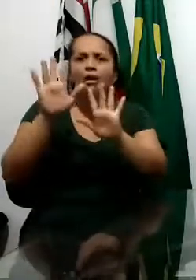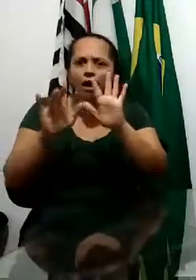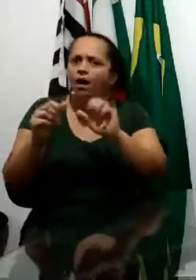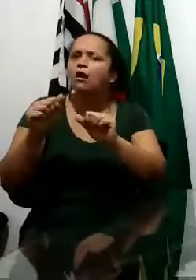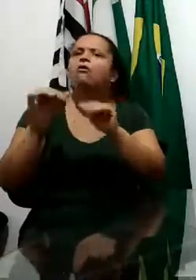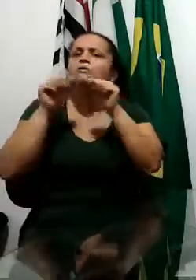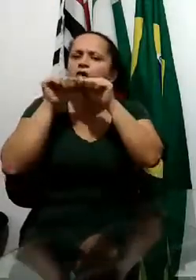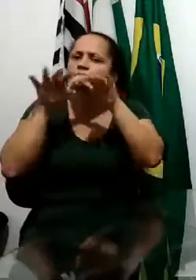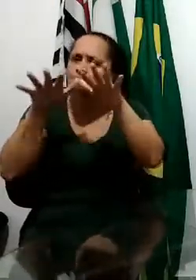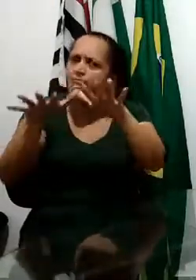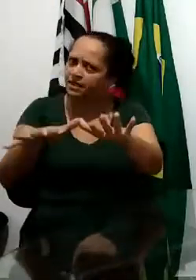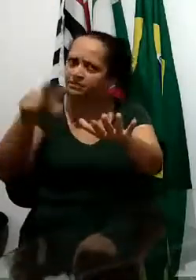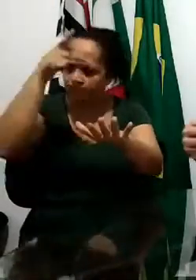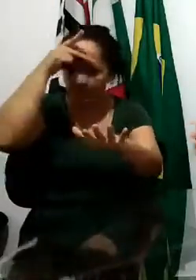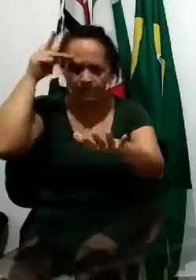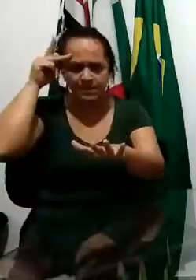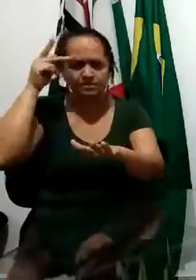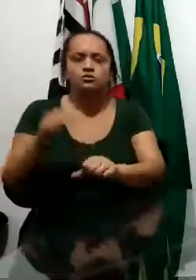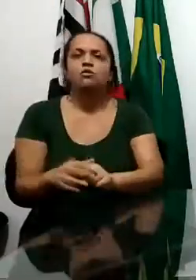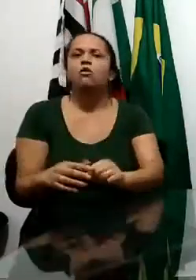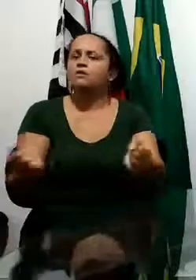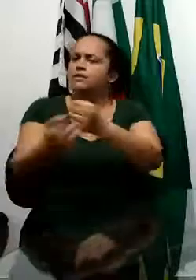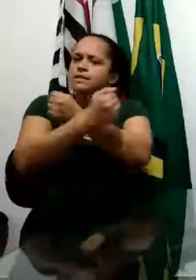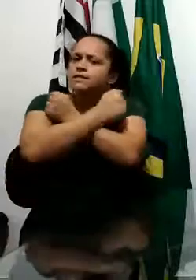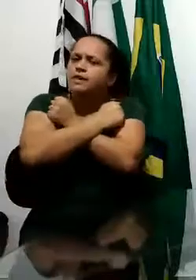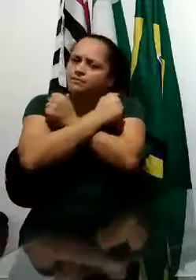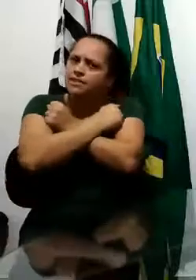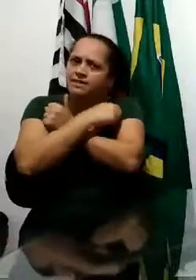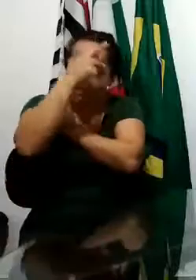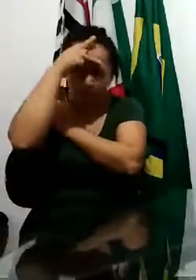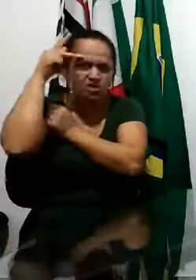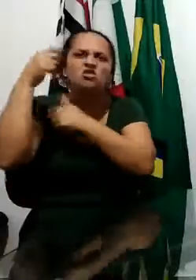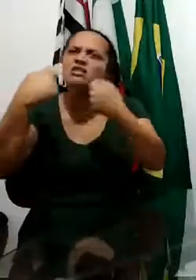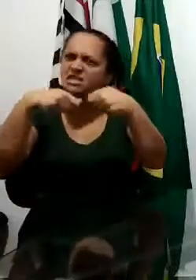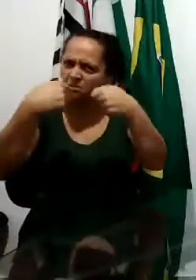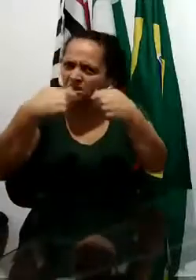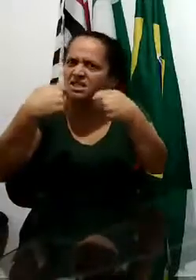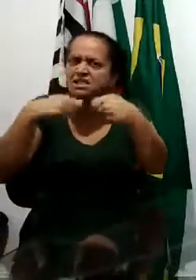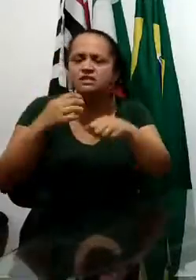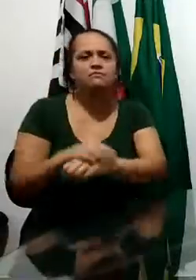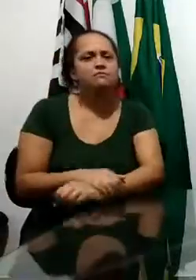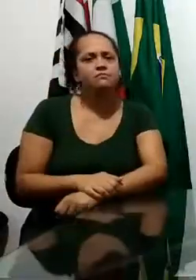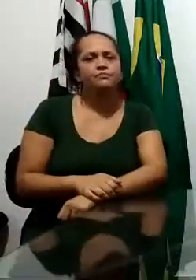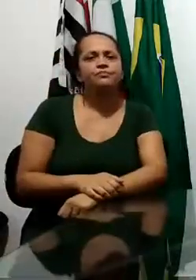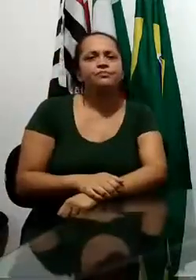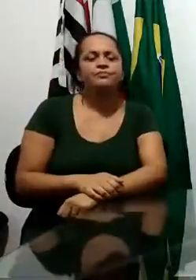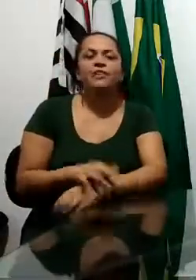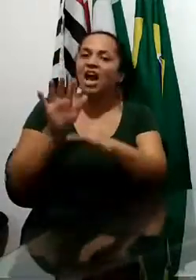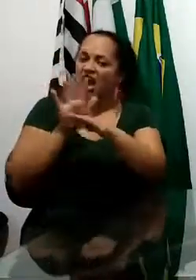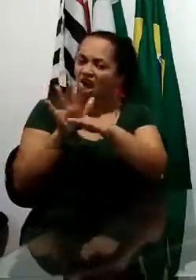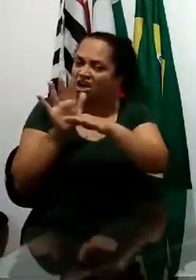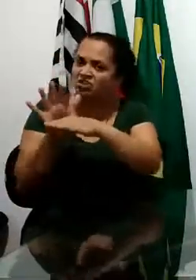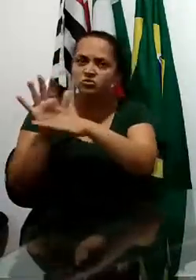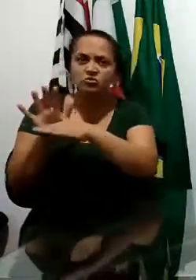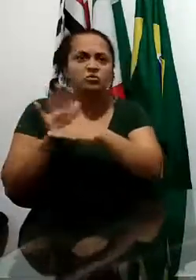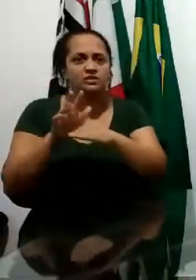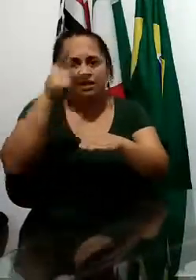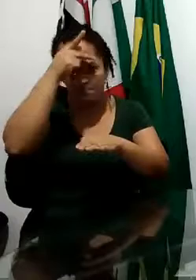impor as mãos sobre os enfermos, abraçar as pessoas que estão sofrendo, socorrer o